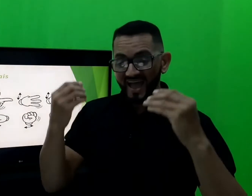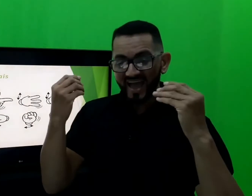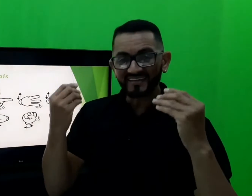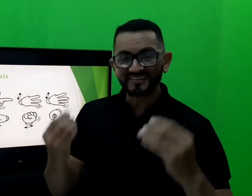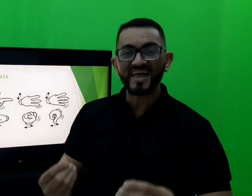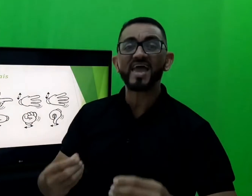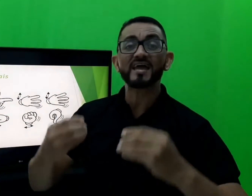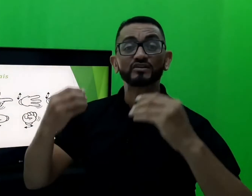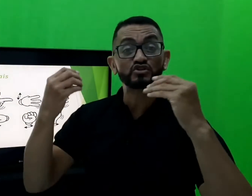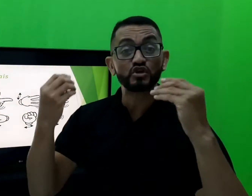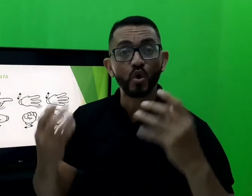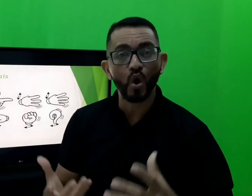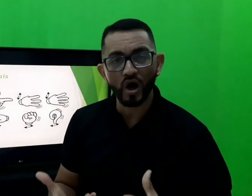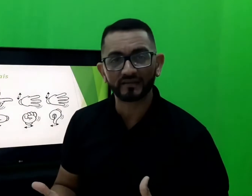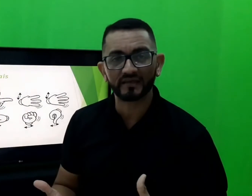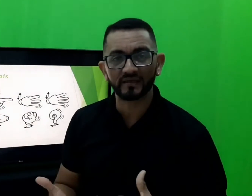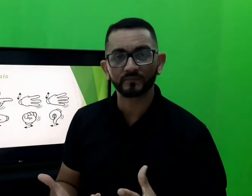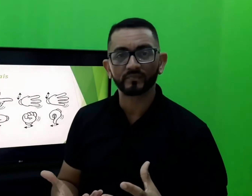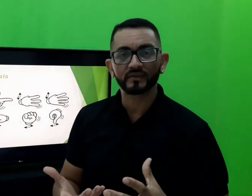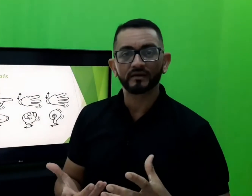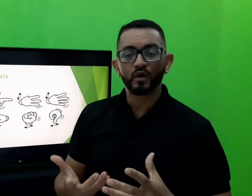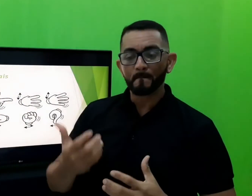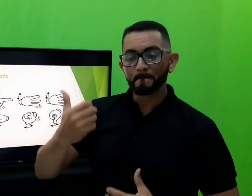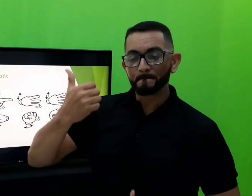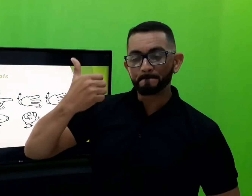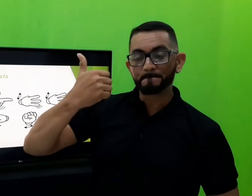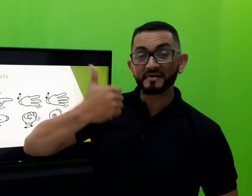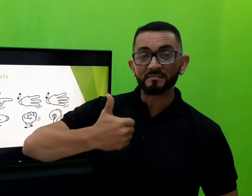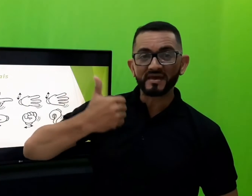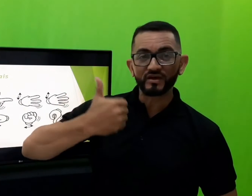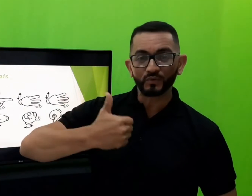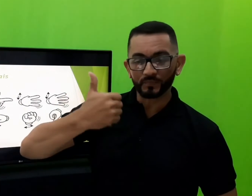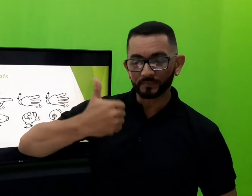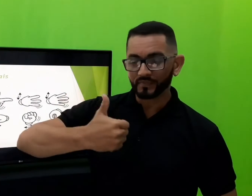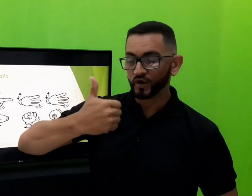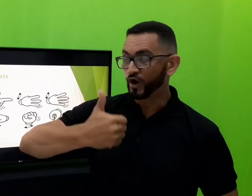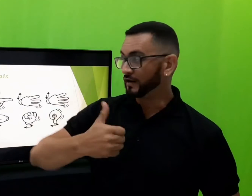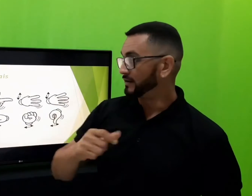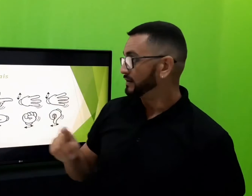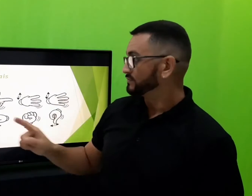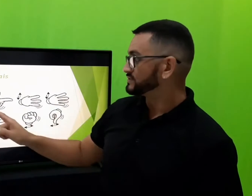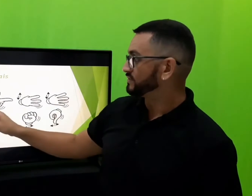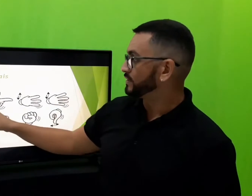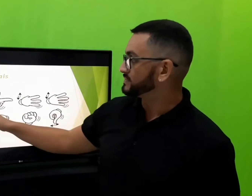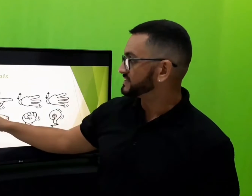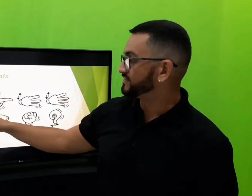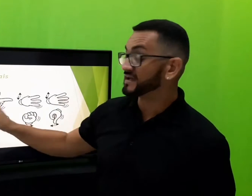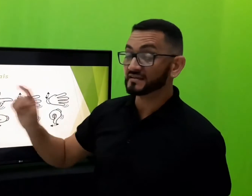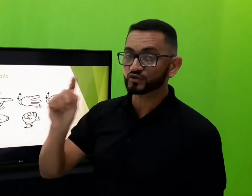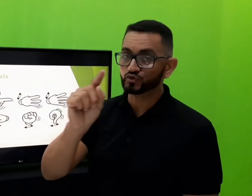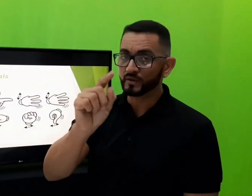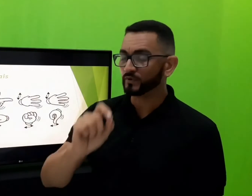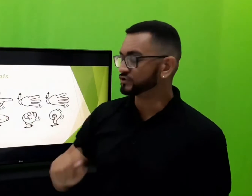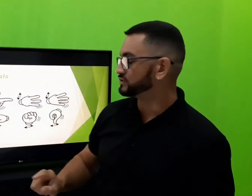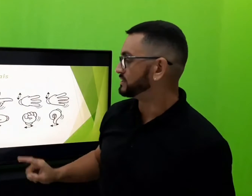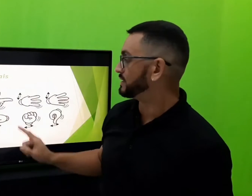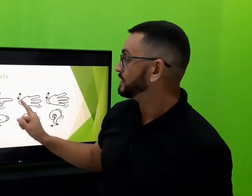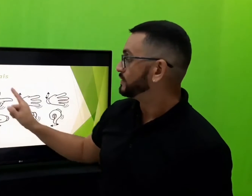a ideia de ordem. Primeiro, olha, você vai observar que na sua apostila